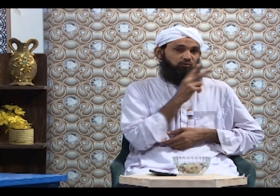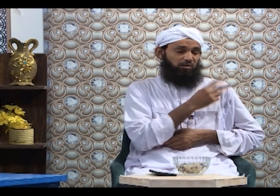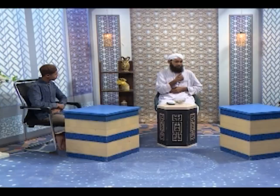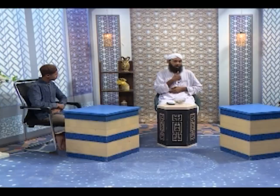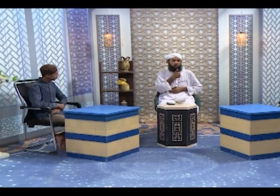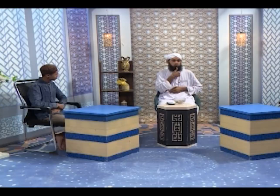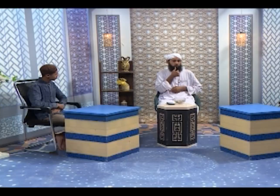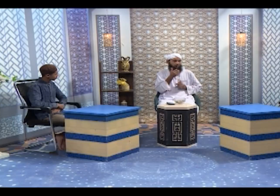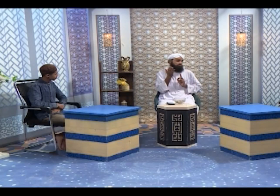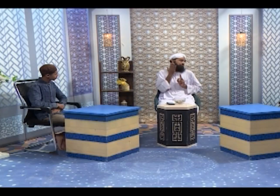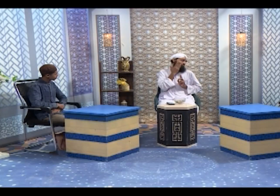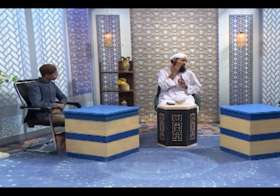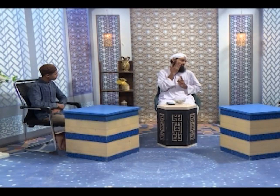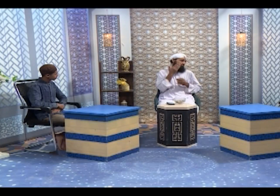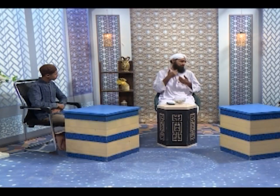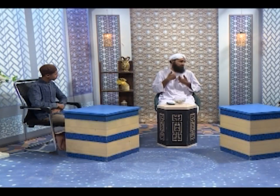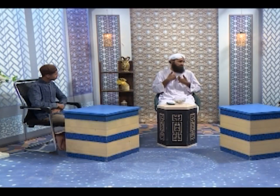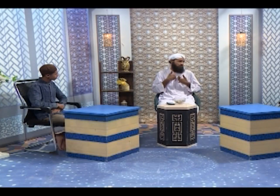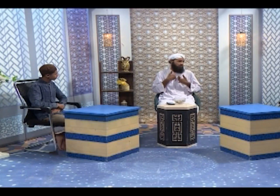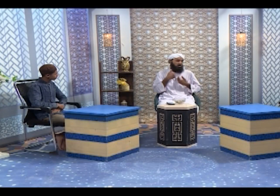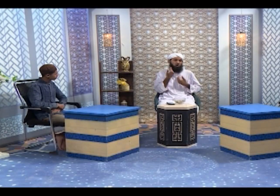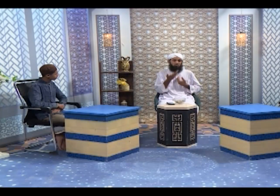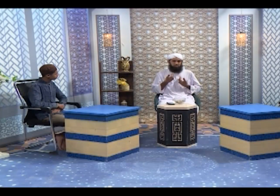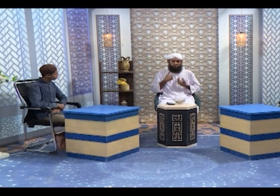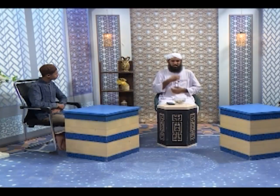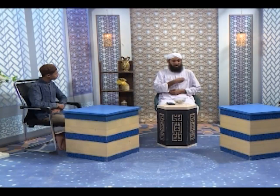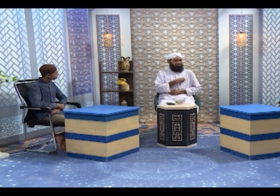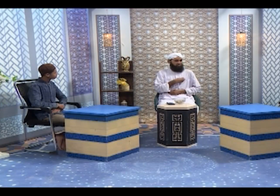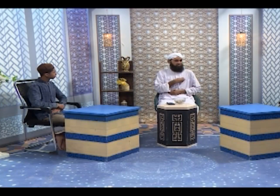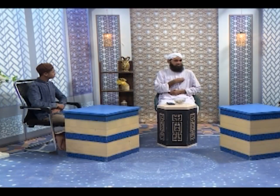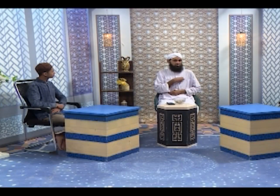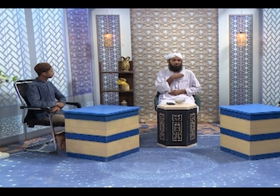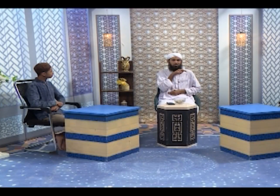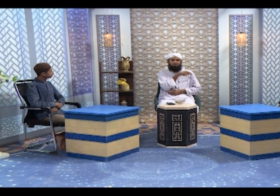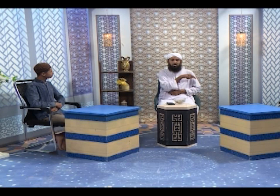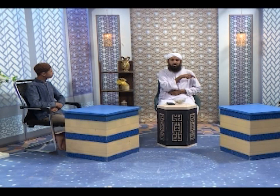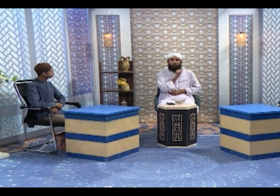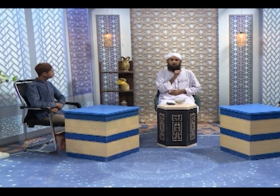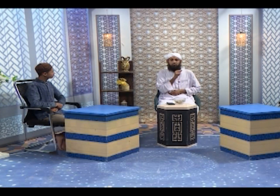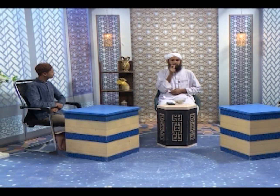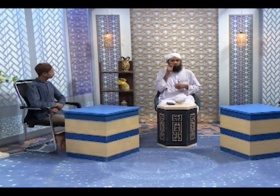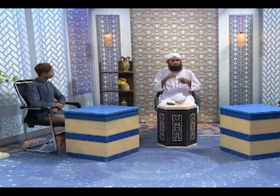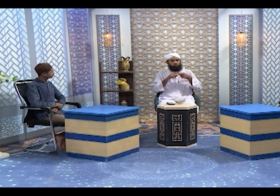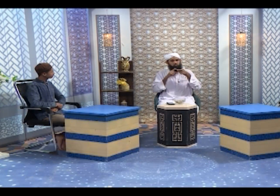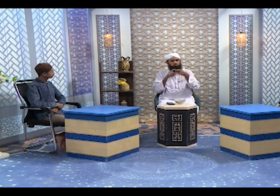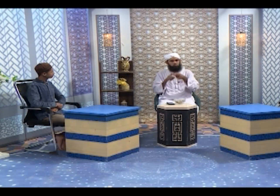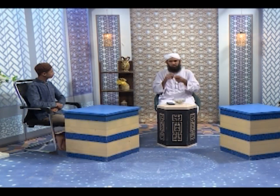ہے اور تکلیف دی ہے۔ انہوں نے حیرانگی سے پوچھا، کیا کبھی بیٹا بھی باپ کو مارتا ہے؟ اس نے جواب دیا، جی ہاں ایسا ہوا